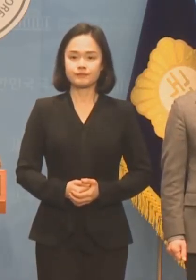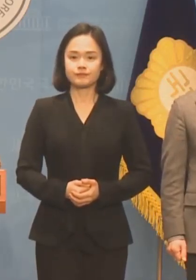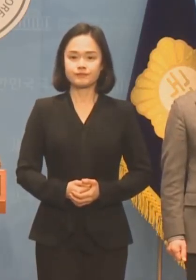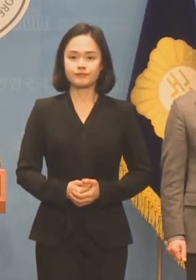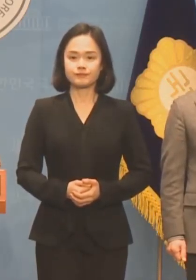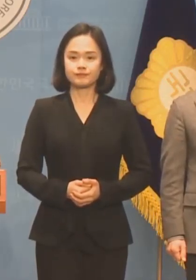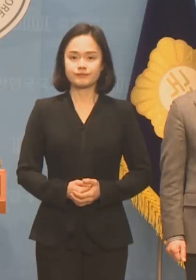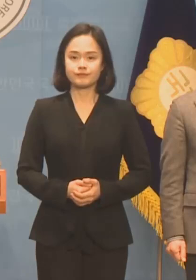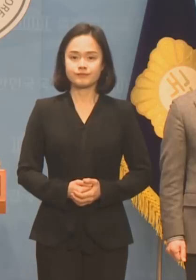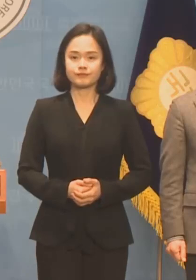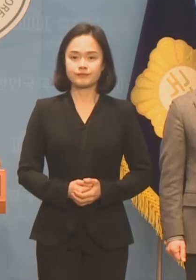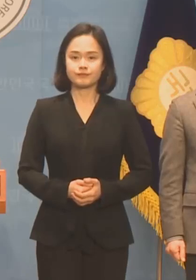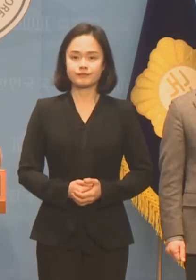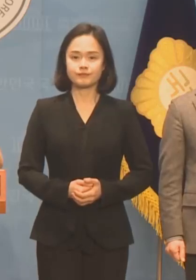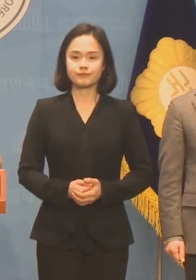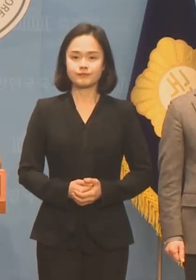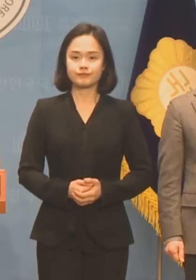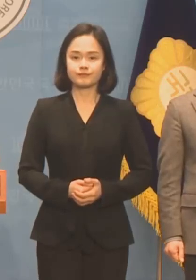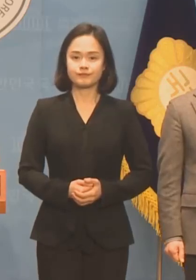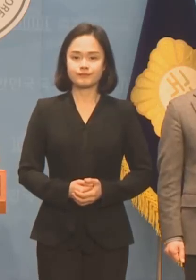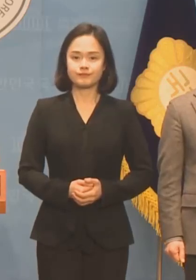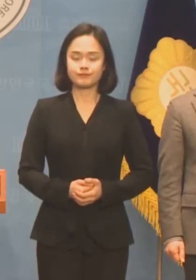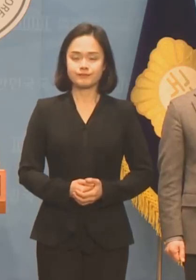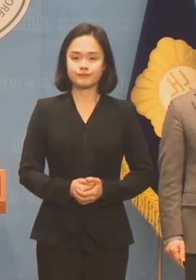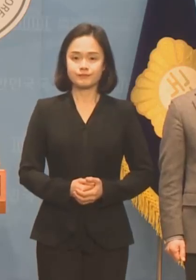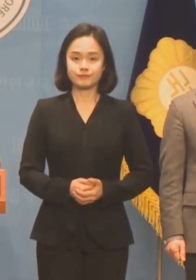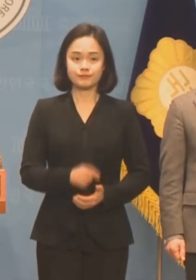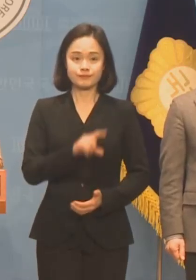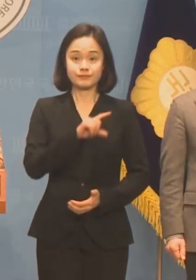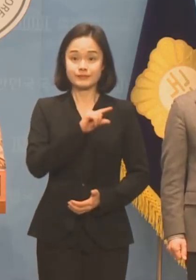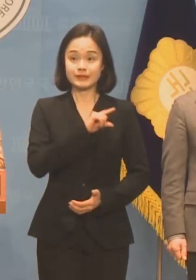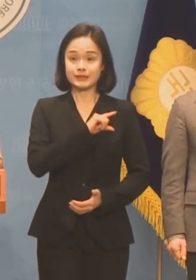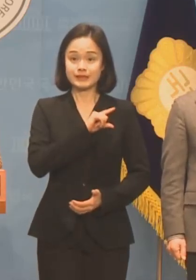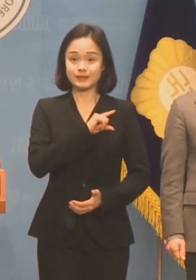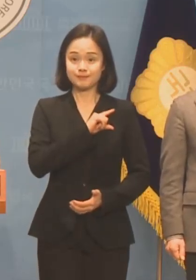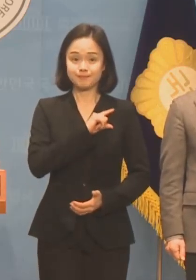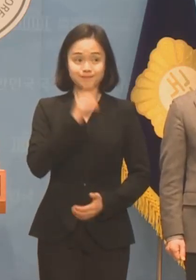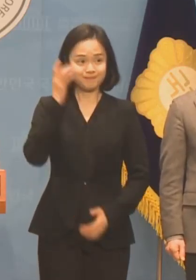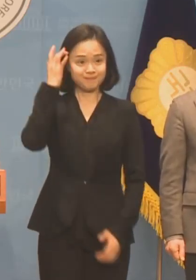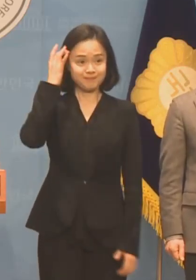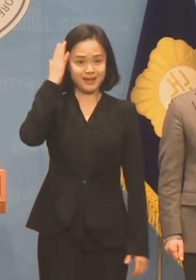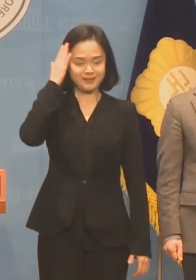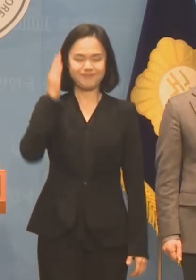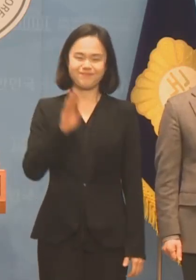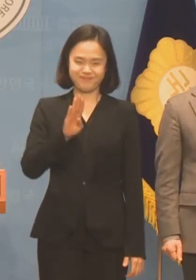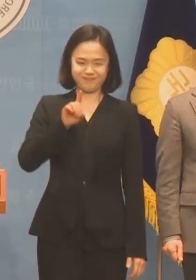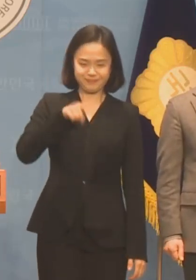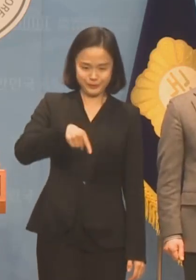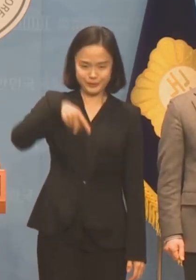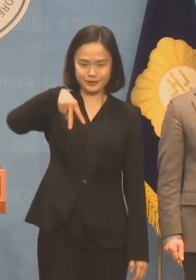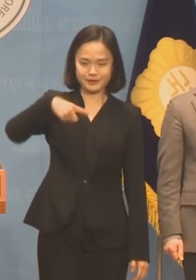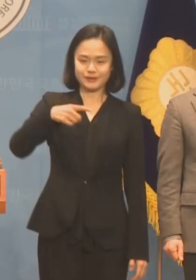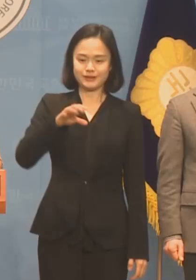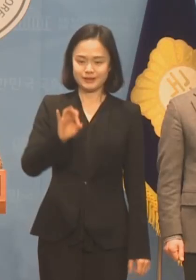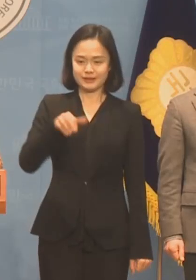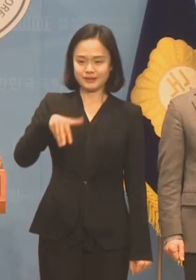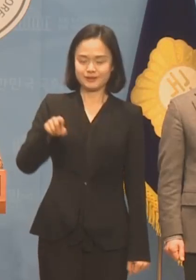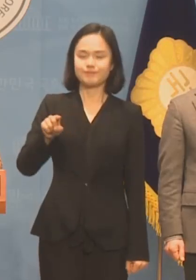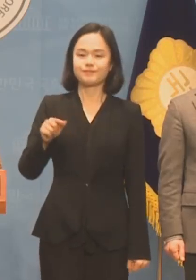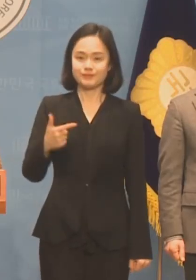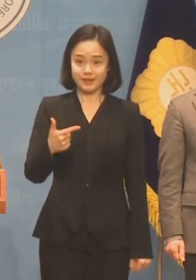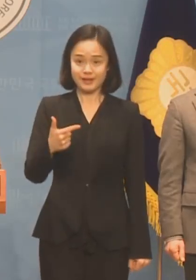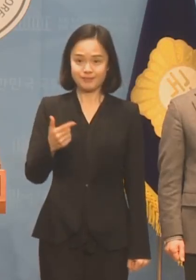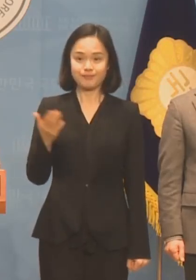부승찬, 갑자기 제가 먹먹해졌습니다. 부승찬 우리 진상조사단